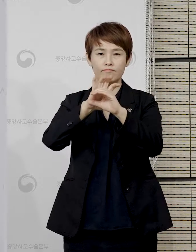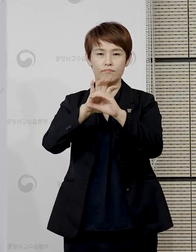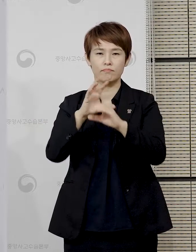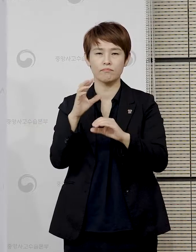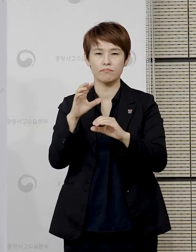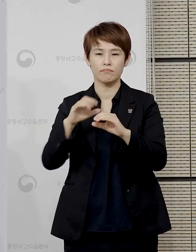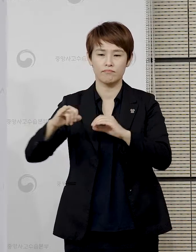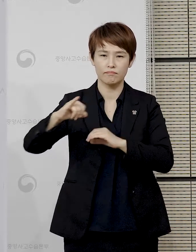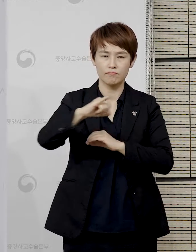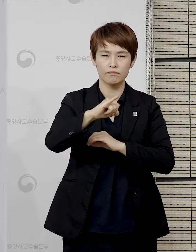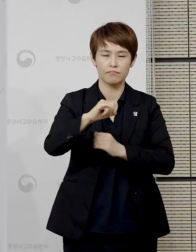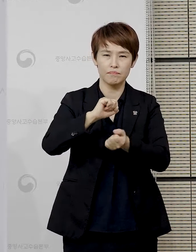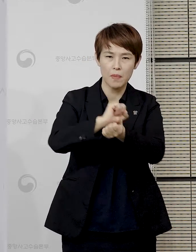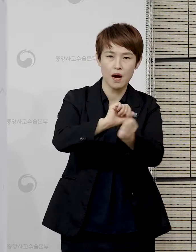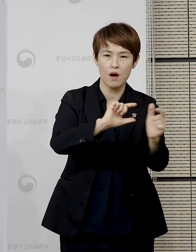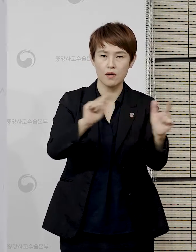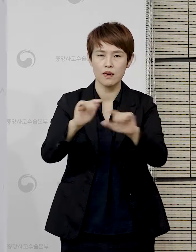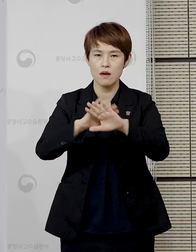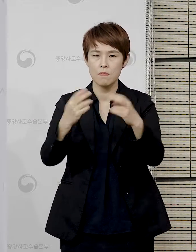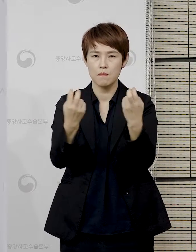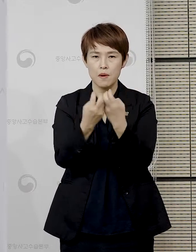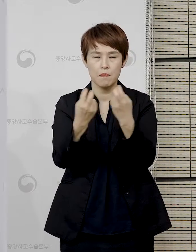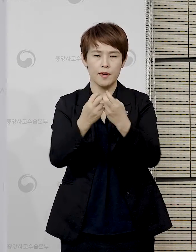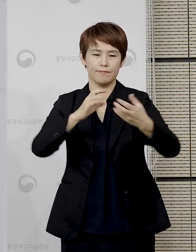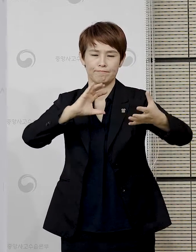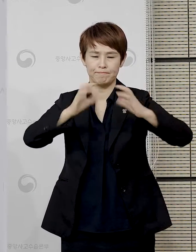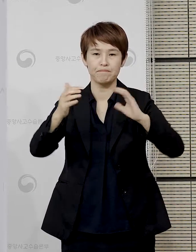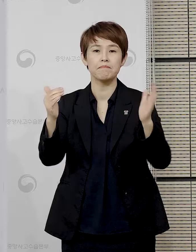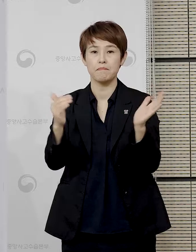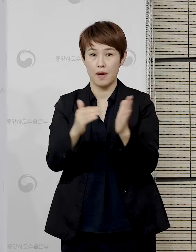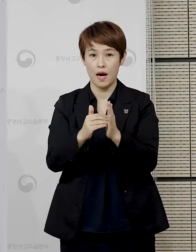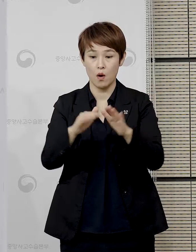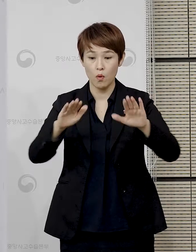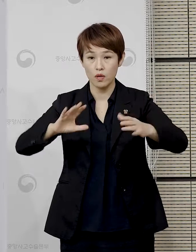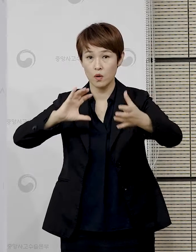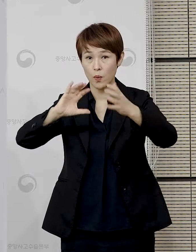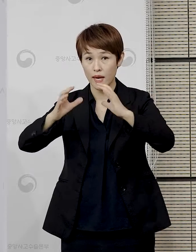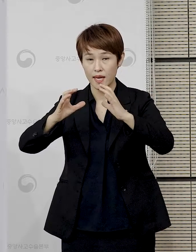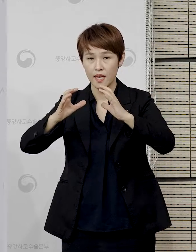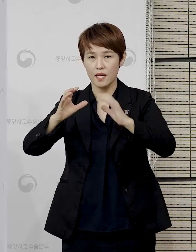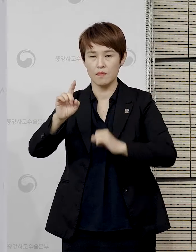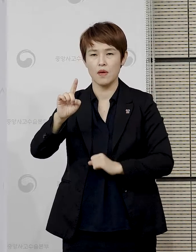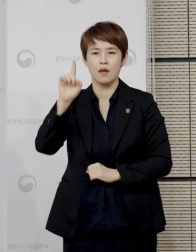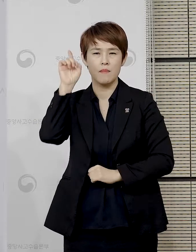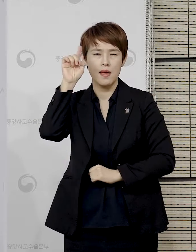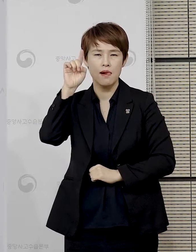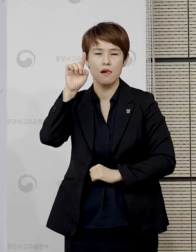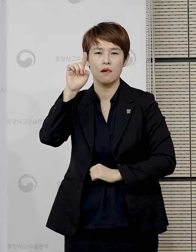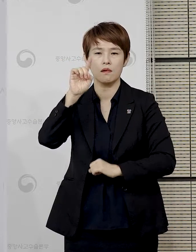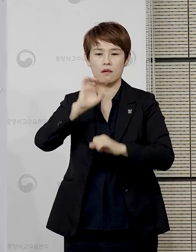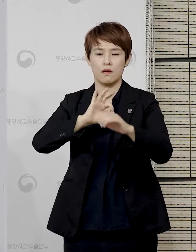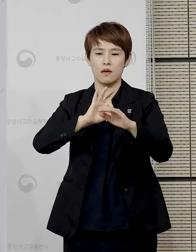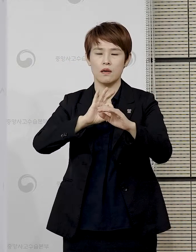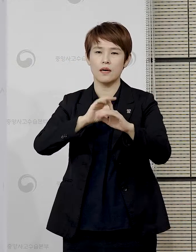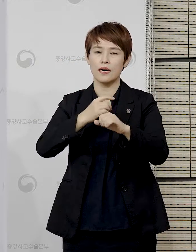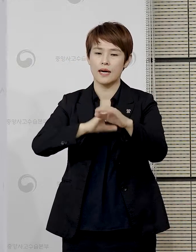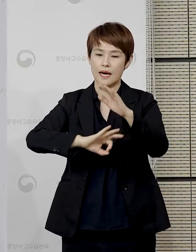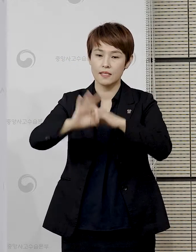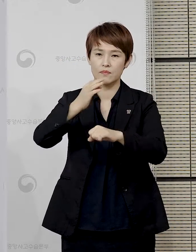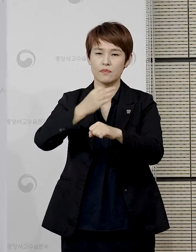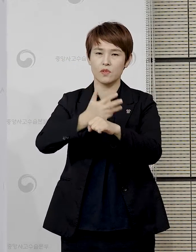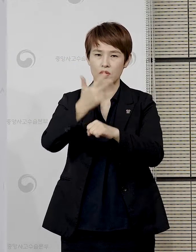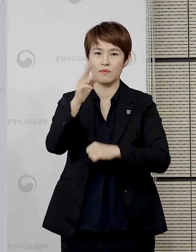감염증 대응 방안 등을 논의하였습니다. 오늘 회의는 매일 오전 8시 반에